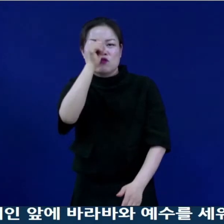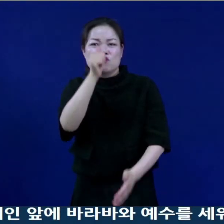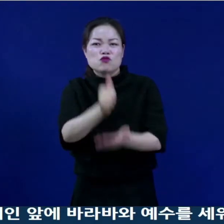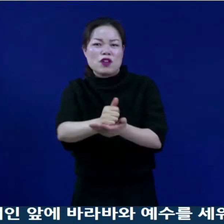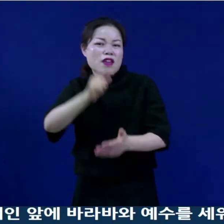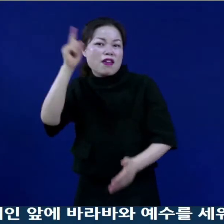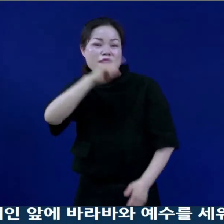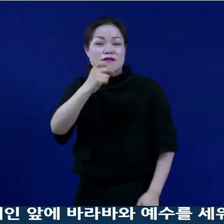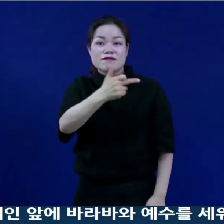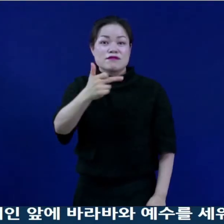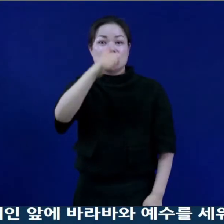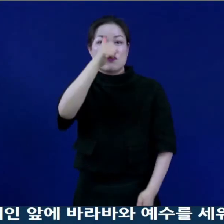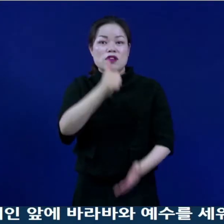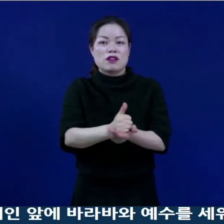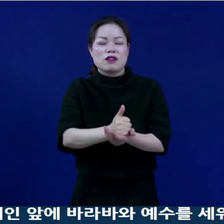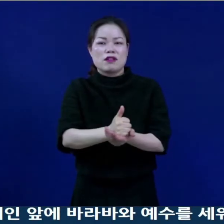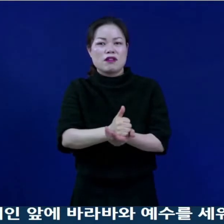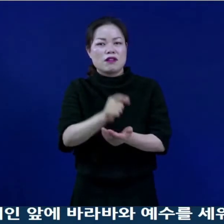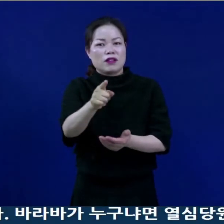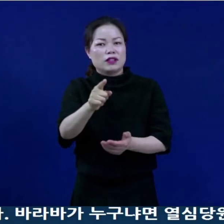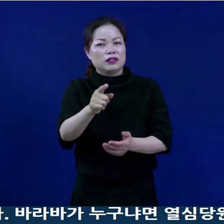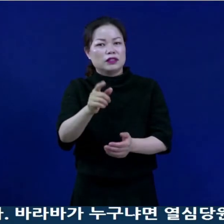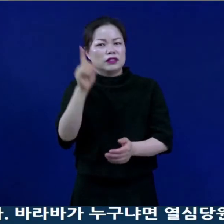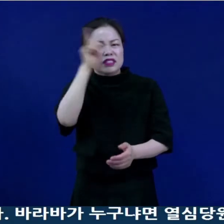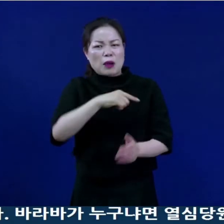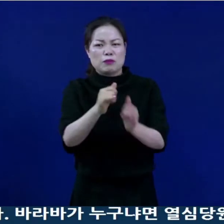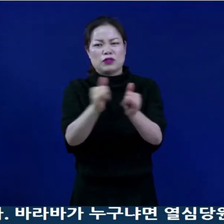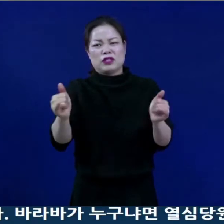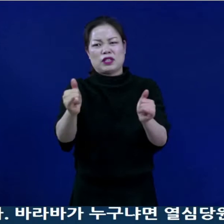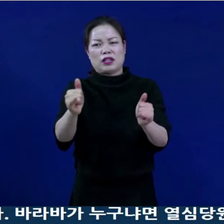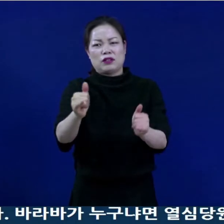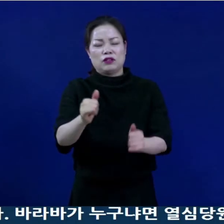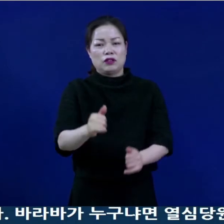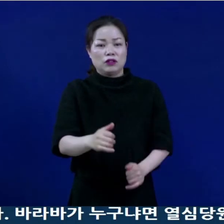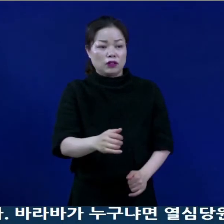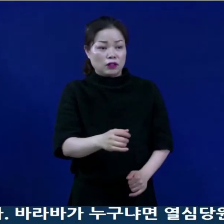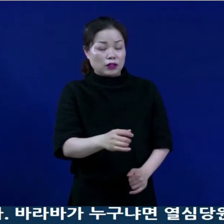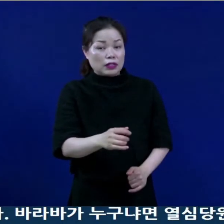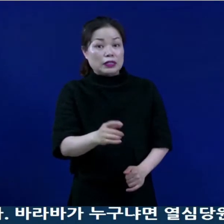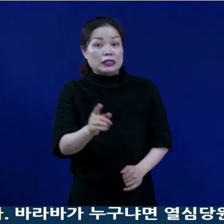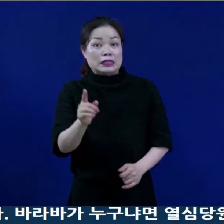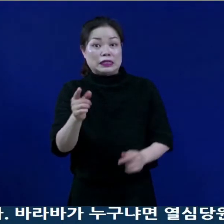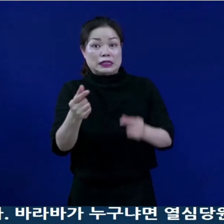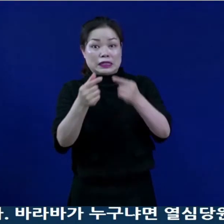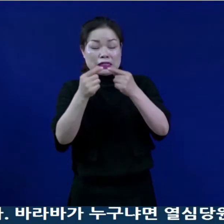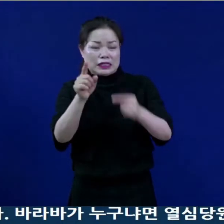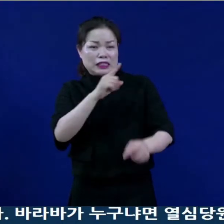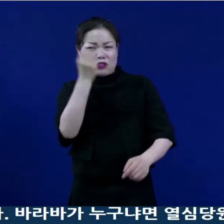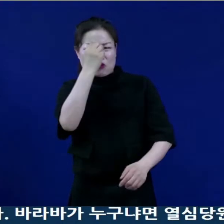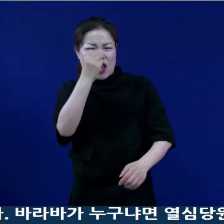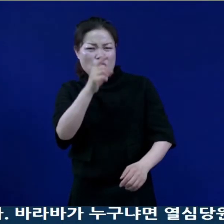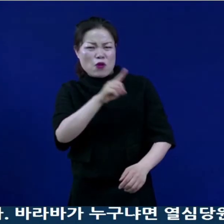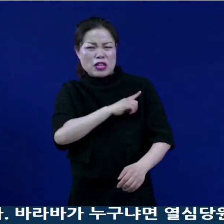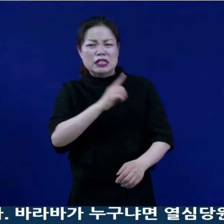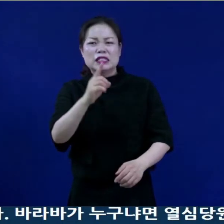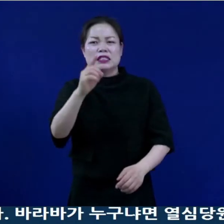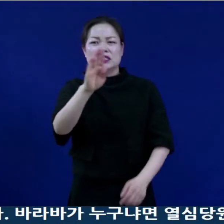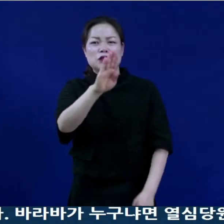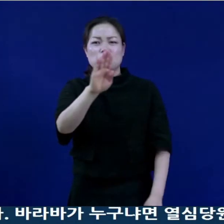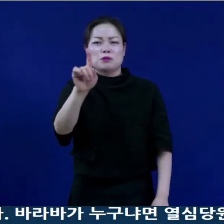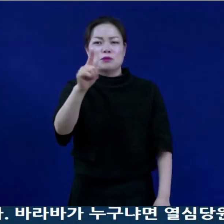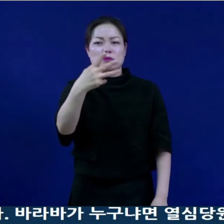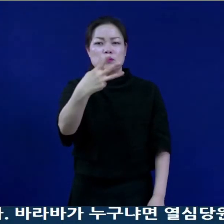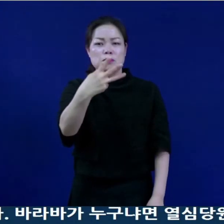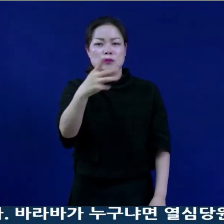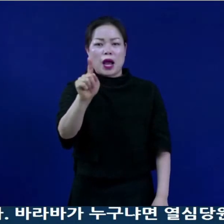사람이었습니다. 아마도 빌라도는 여러분, 누가 봐도 1급 중범죄자인 이 바라바를